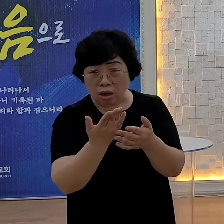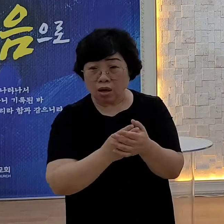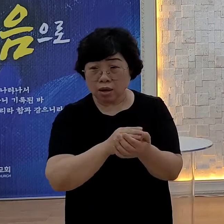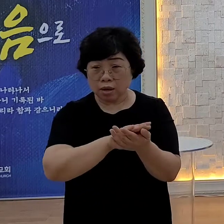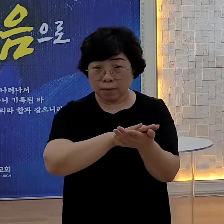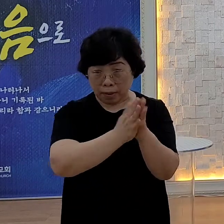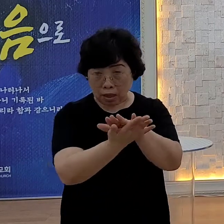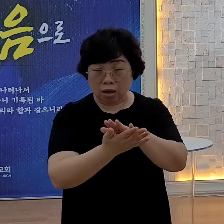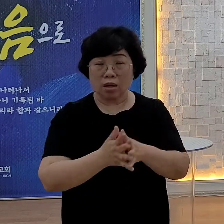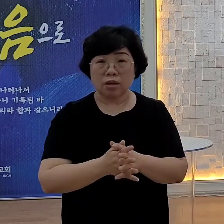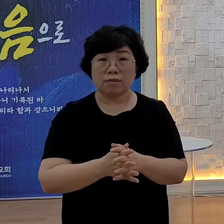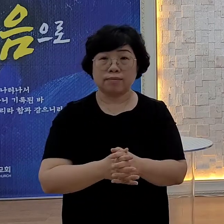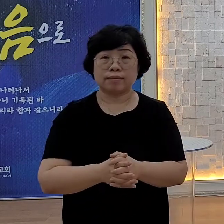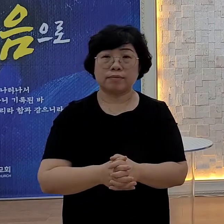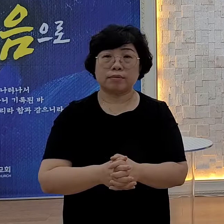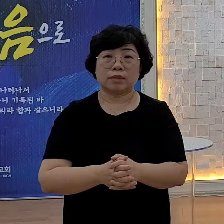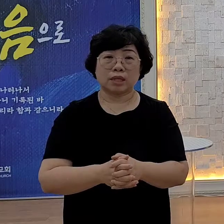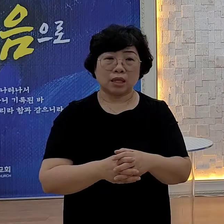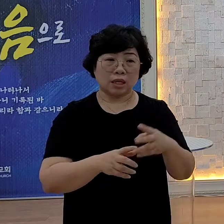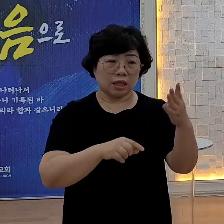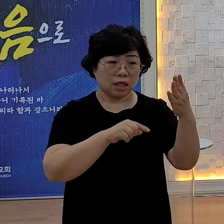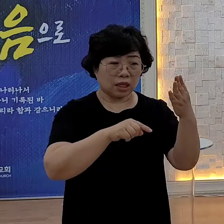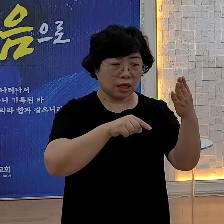있거든요. 오늘 마무리 부분인데,